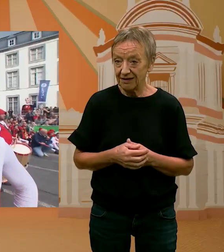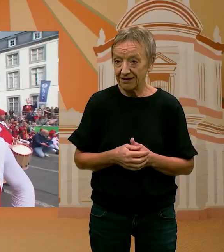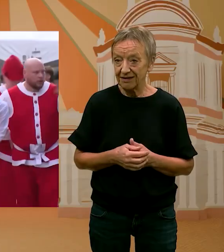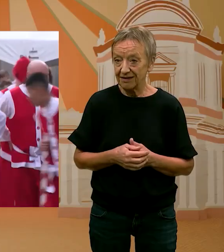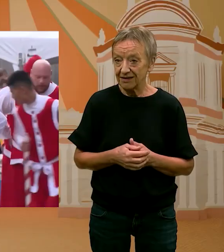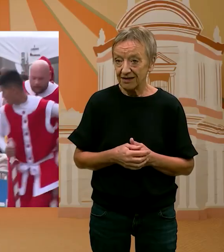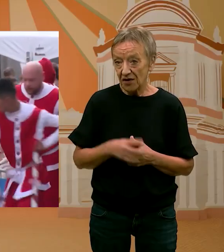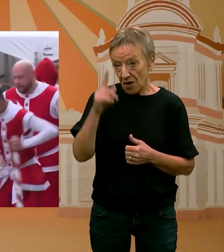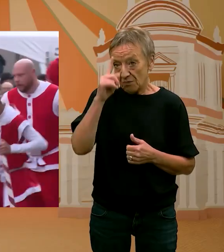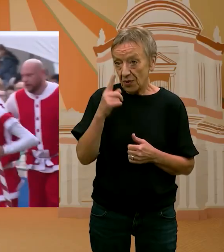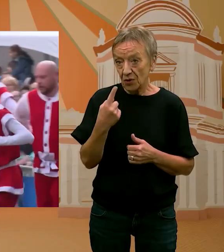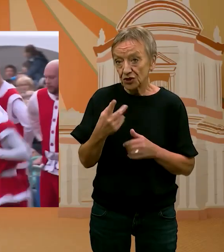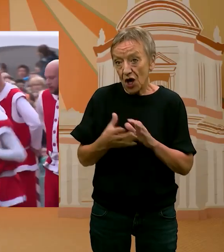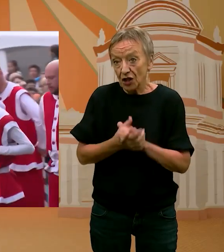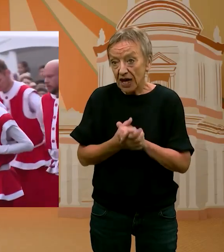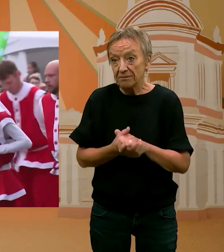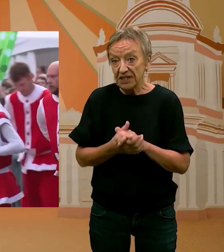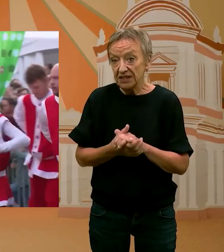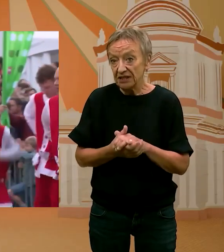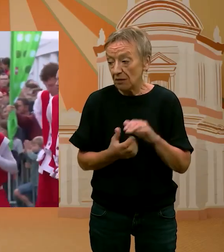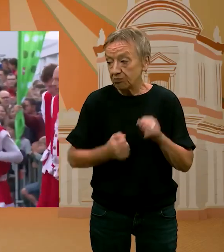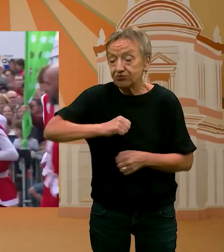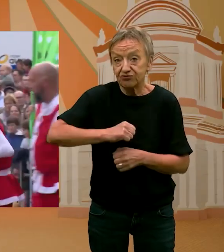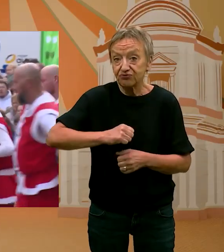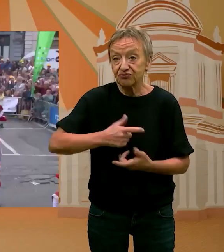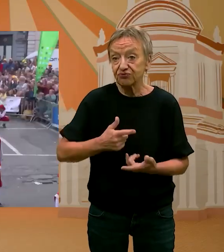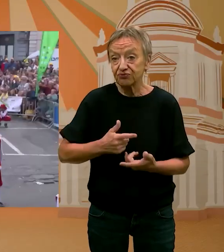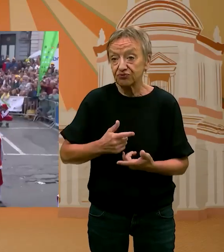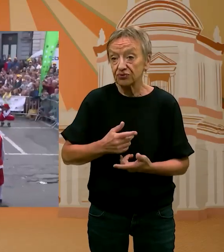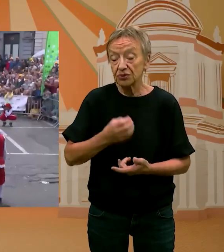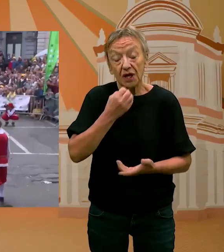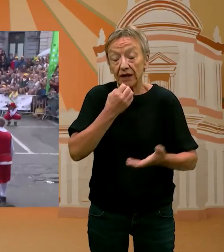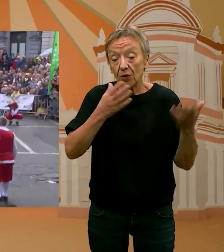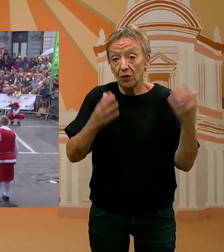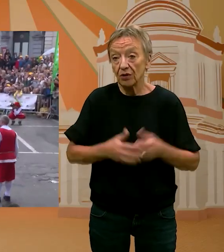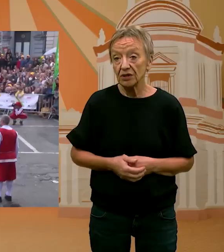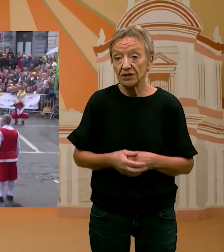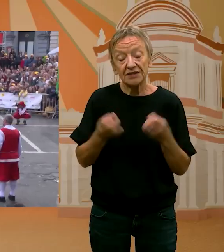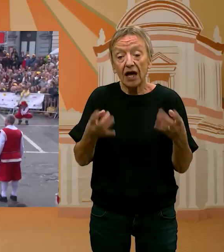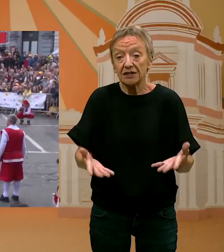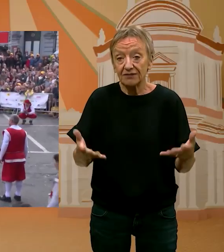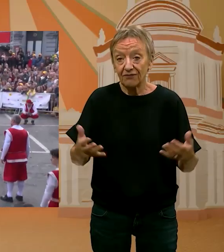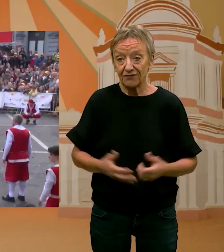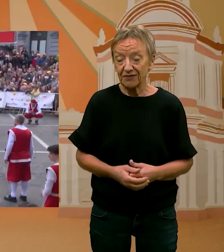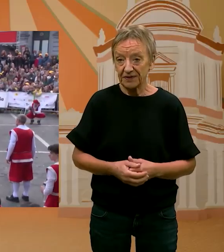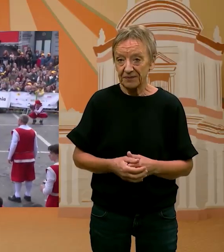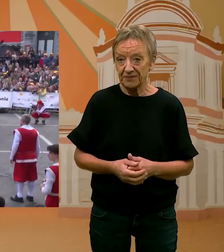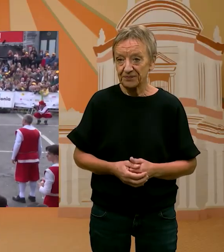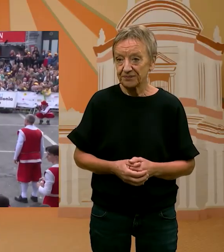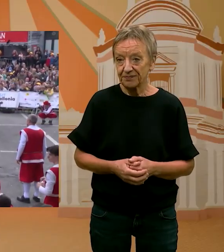Je sais pas si c'est avec son bras ou son costume. C'est une erreur, voilà. Ça arrive dans les combats. Tu étais favori quand même cet après-midi,